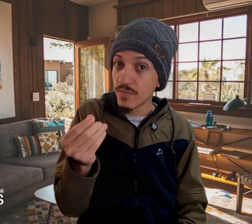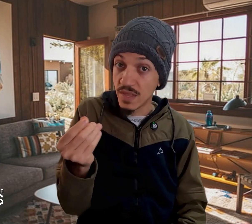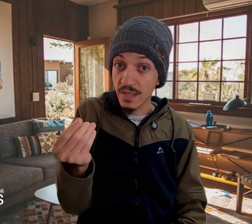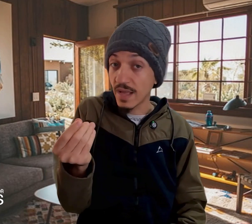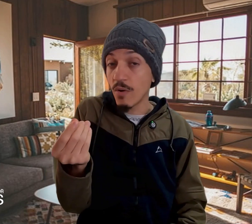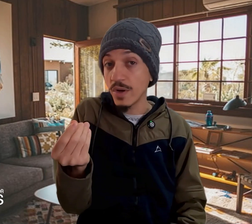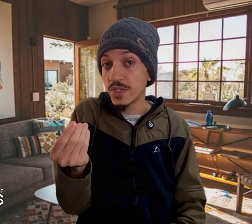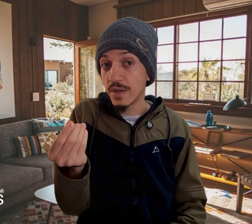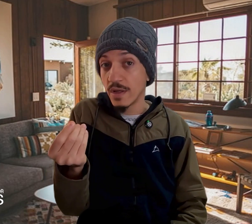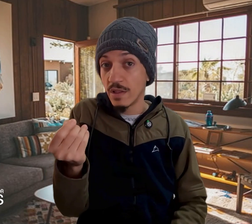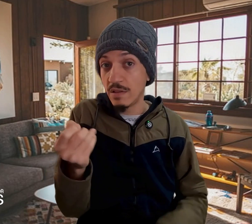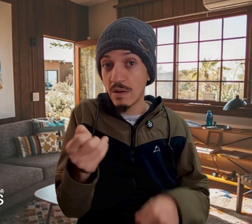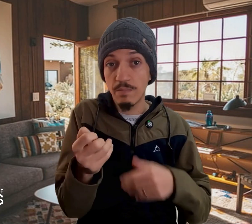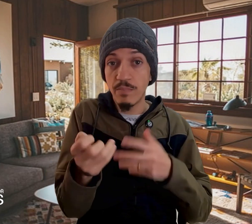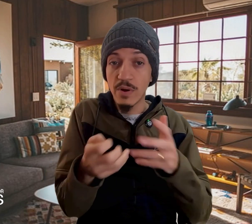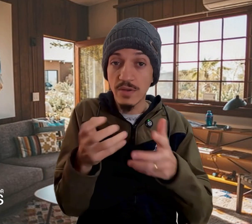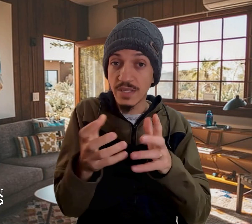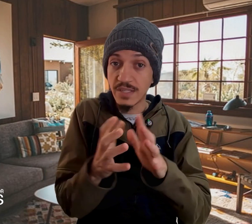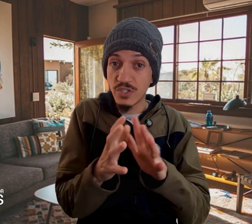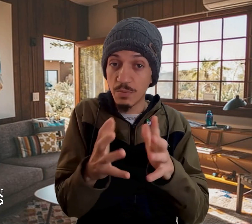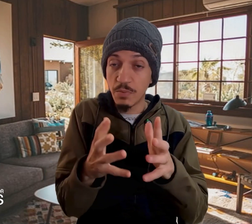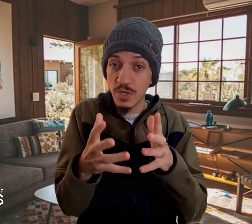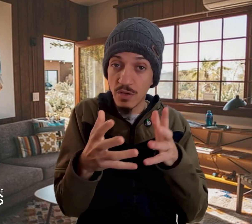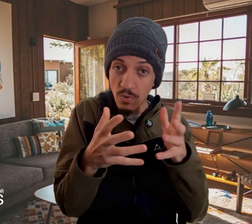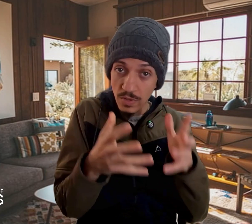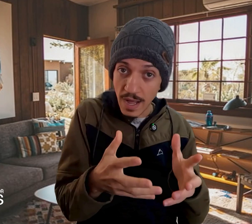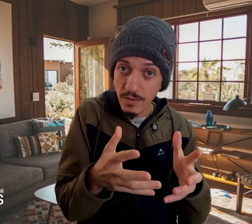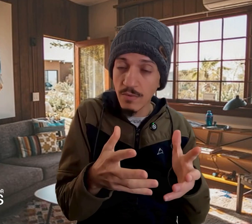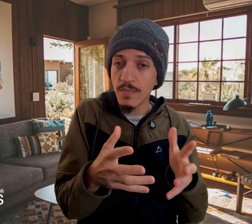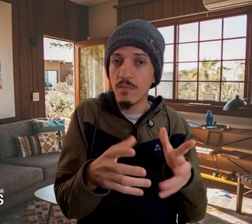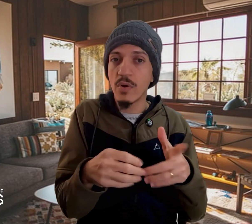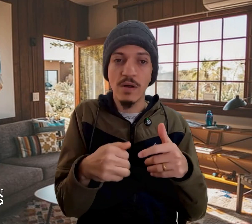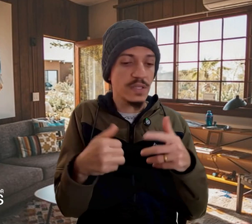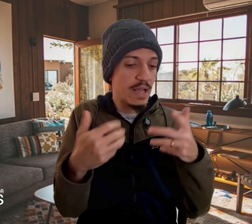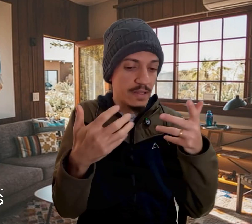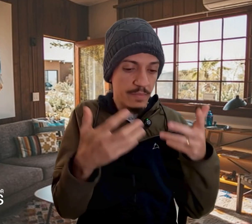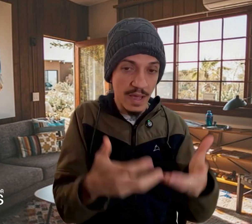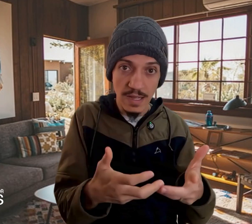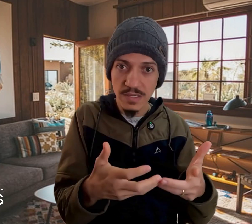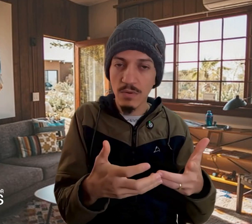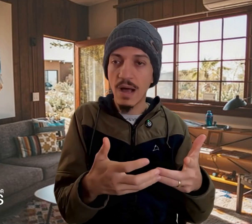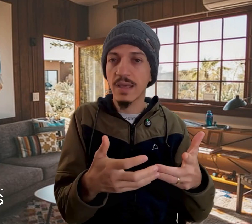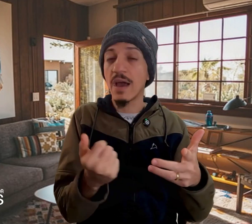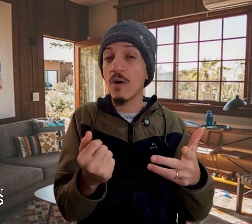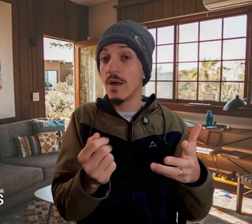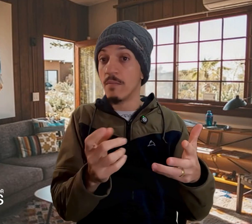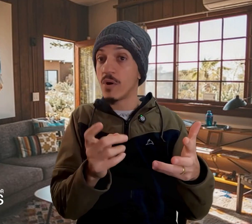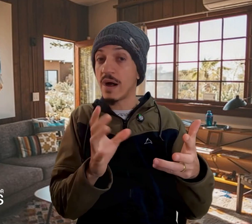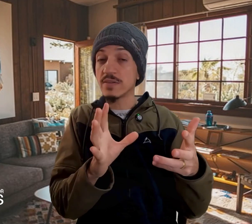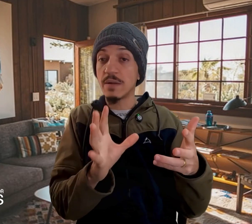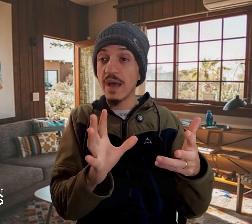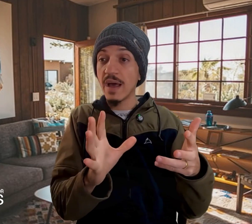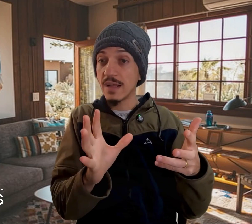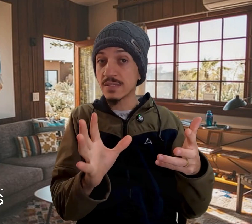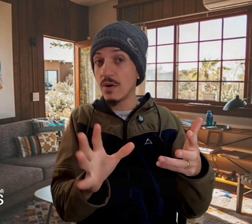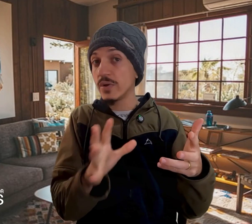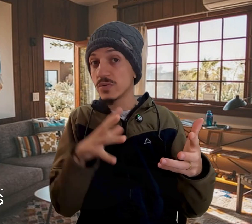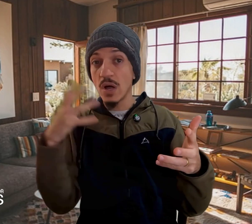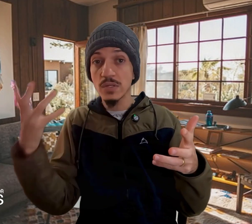até hoje, por causa desse tipo de contato, por causa da minha relação com a Raquel, por causa da minha relação e dos nossos